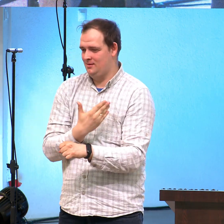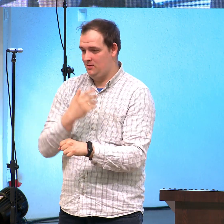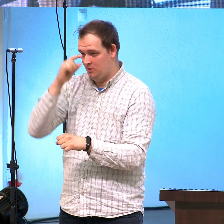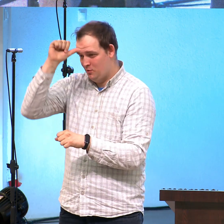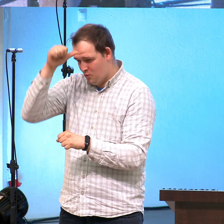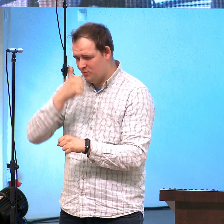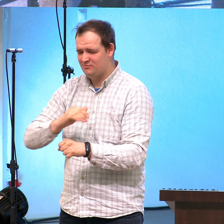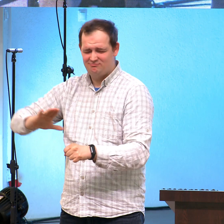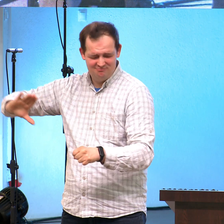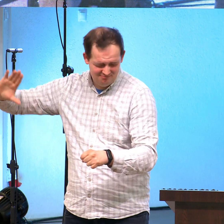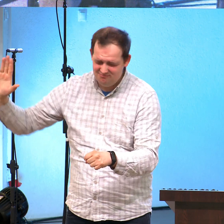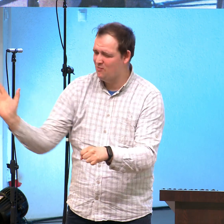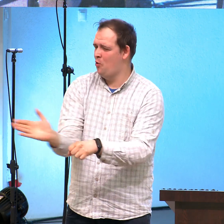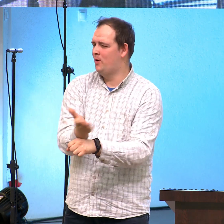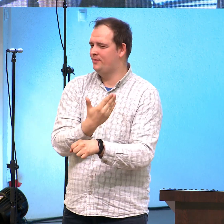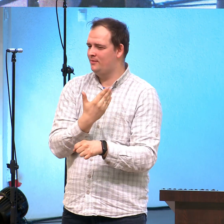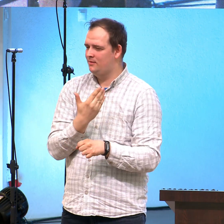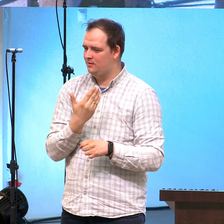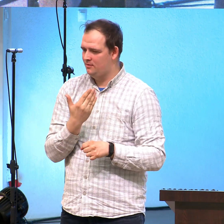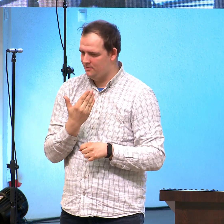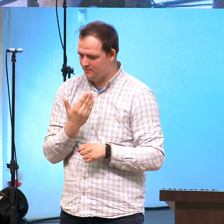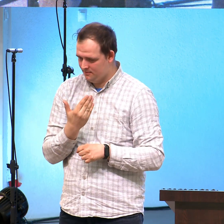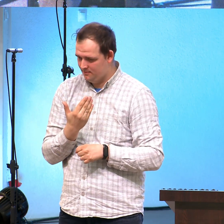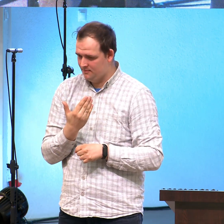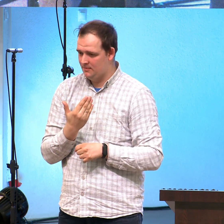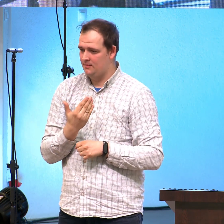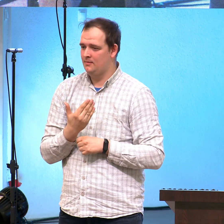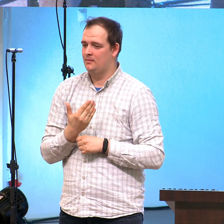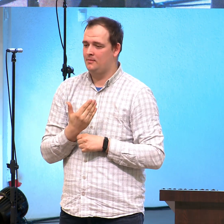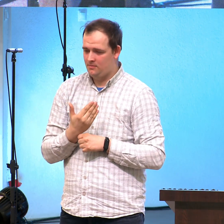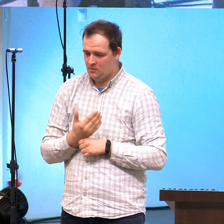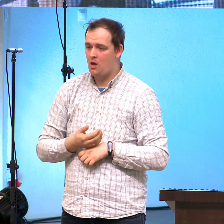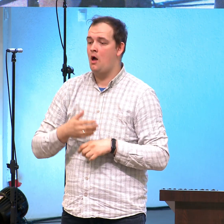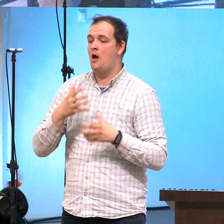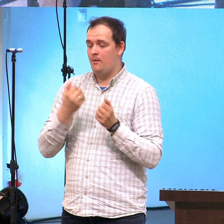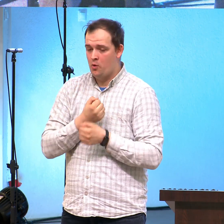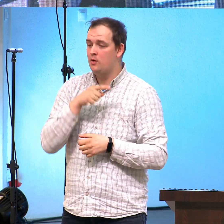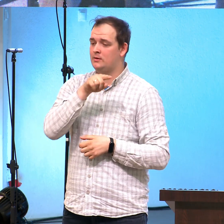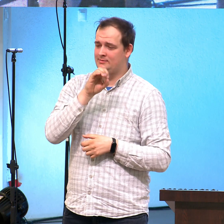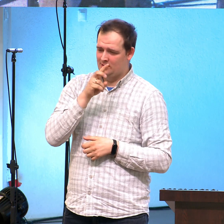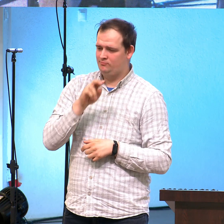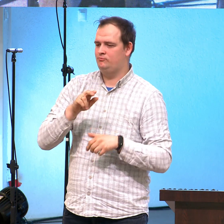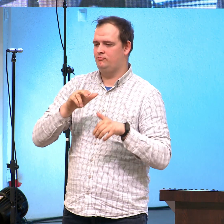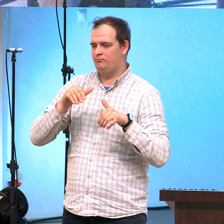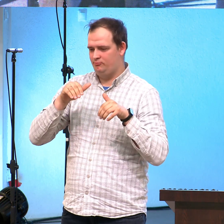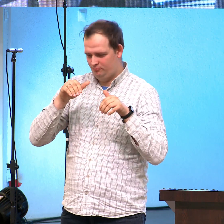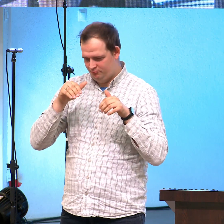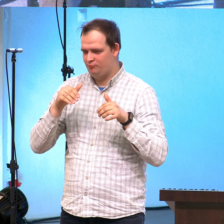Он удалил все статуи, все убрал. Получилось,